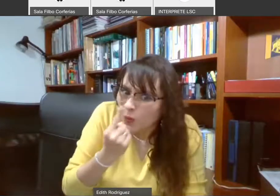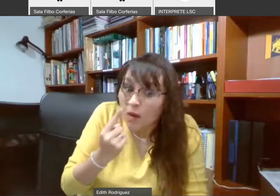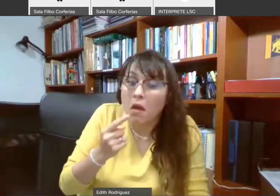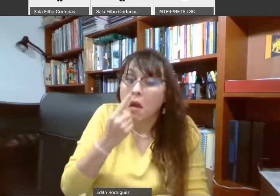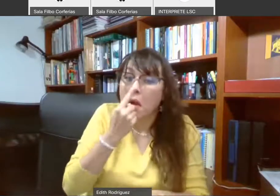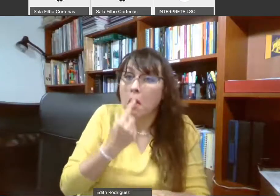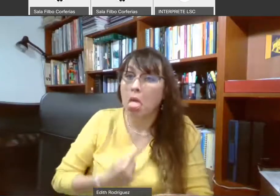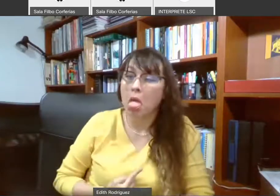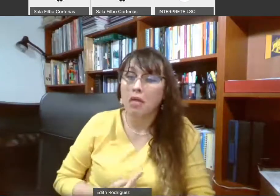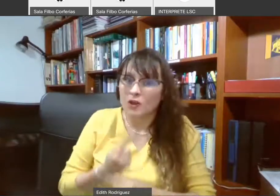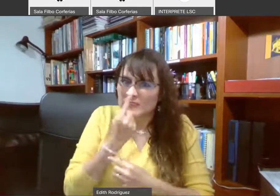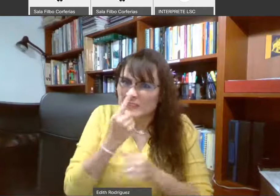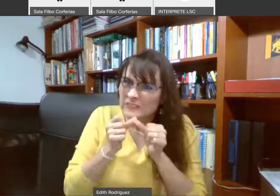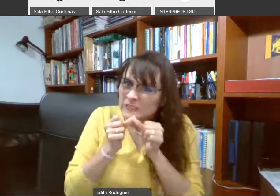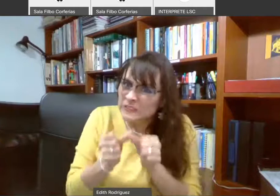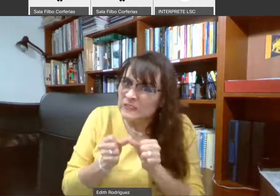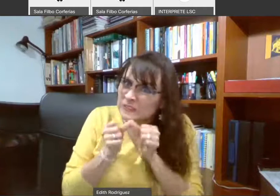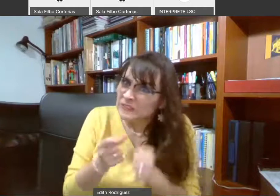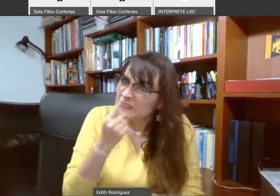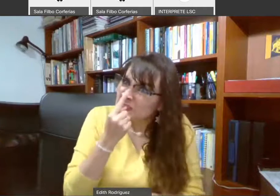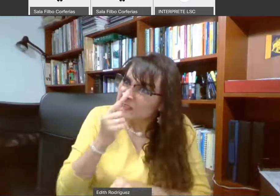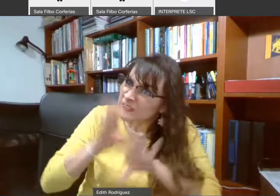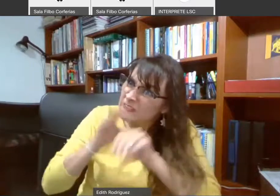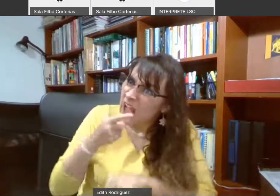motivación sea de la persona que está transmitiendo, para que